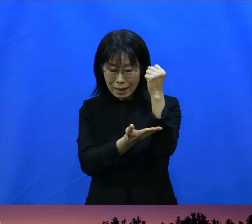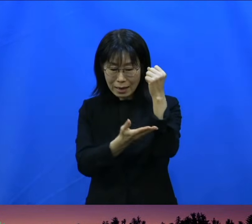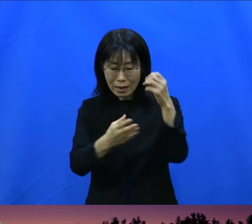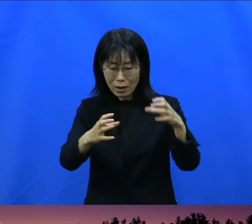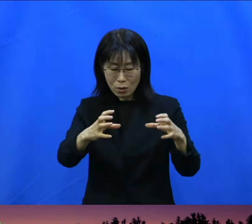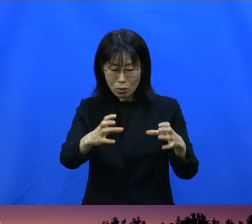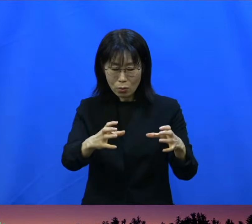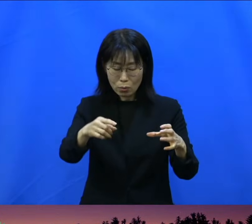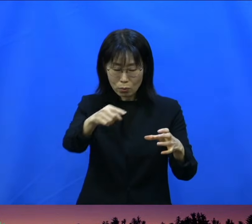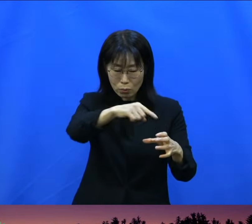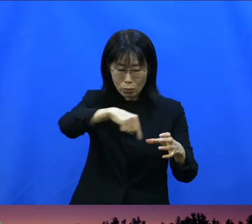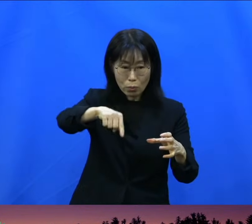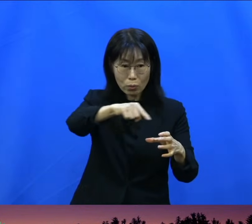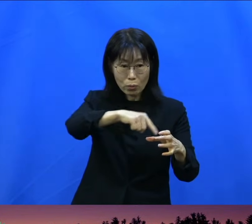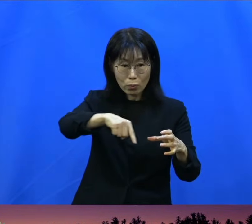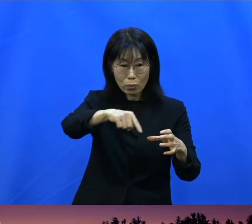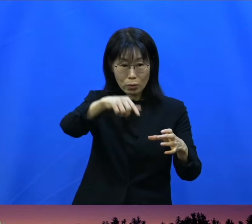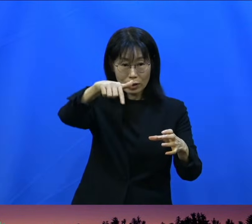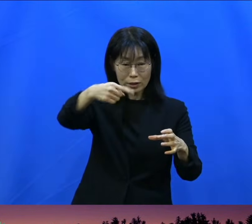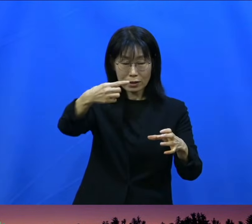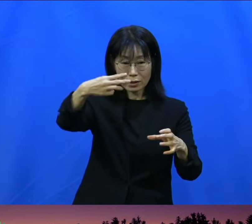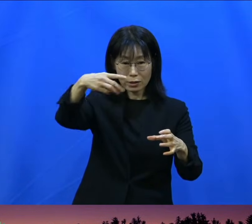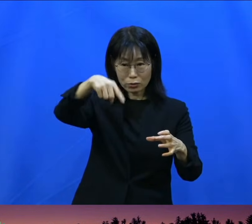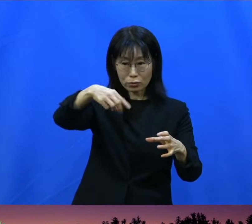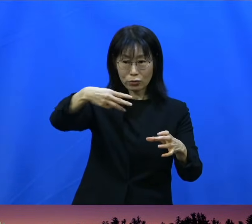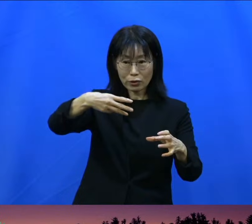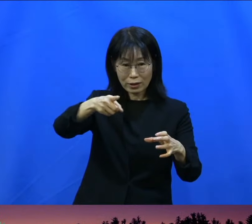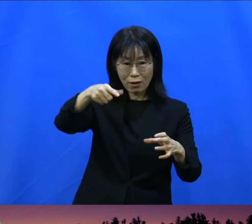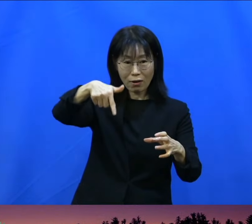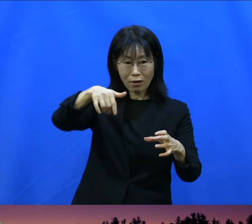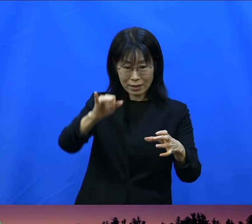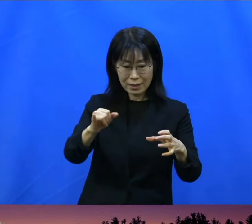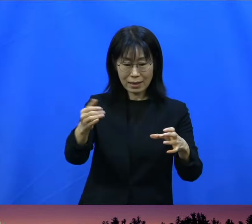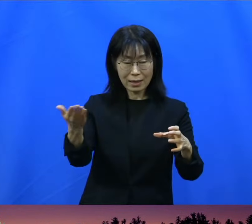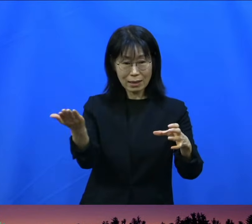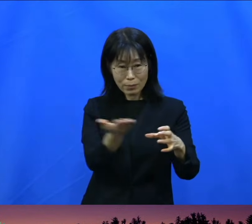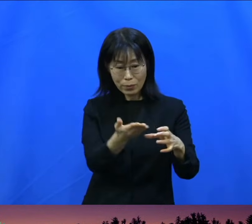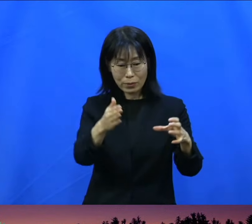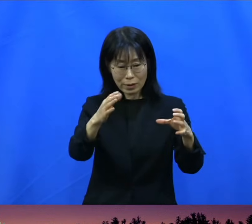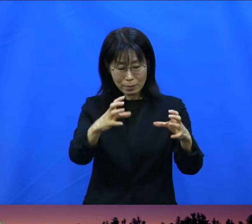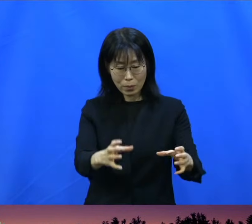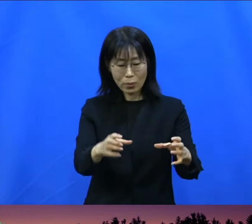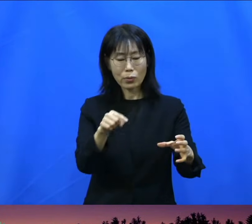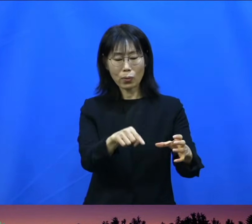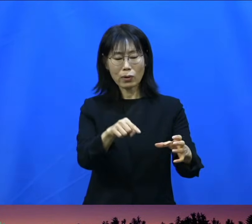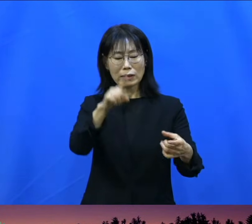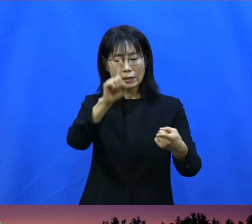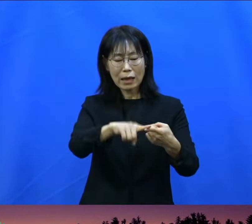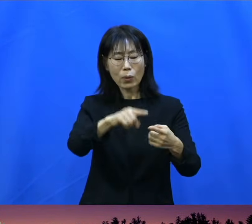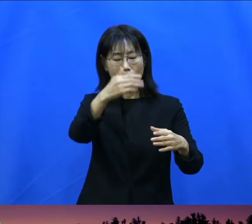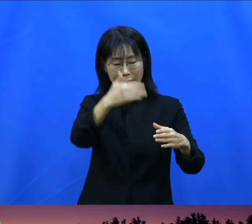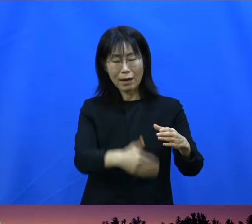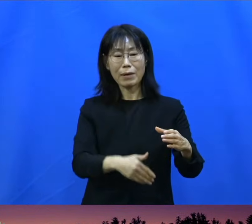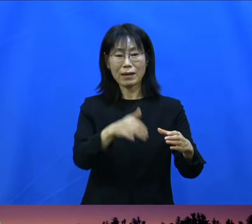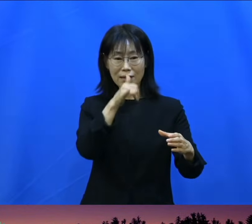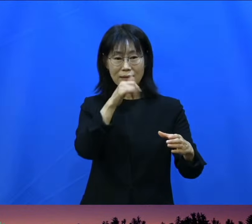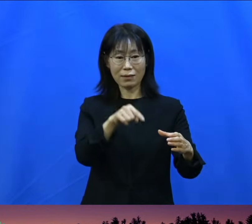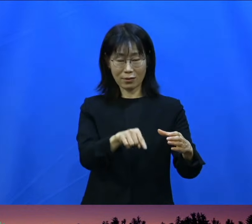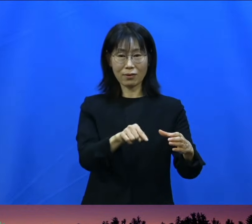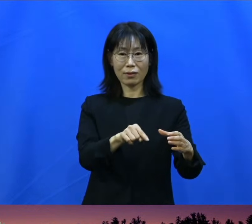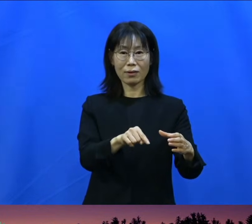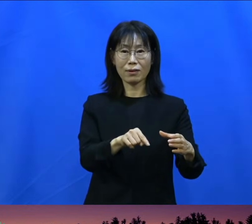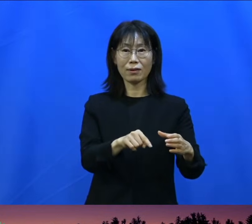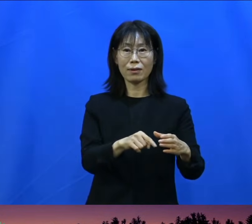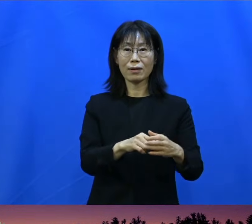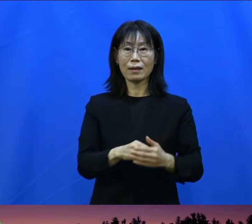거루터기니라 하시더라. 하나님의 관심은 남아있는 거루터기, 다 무너져버린 시대 속에